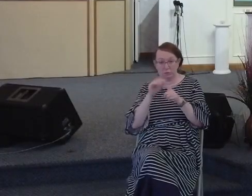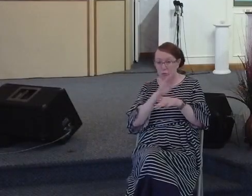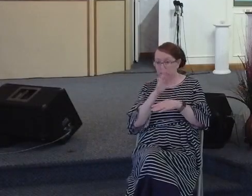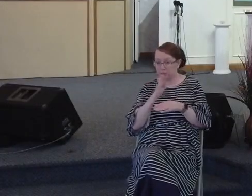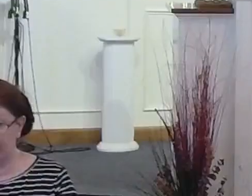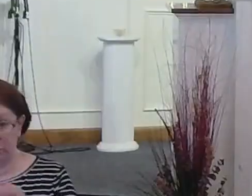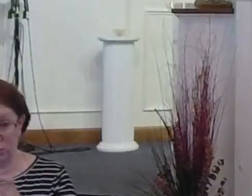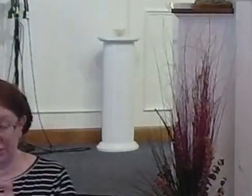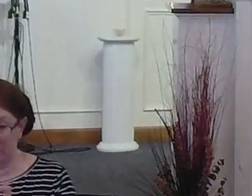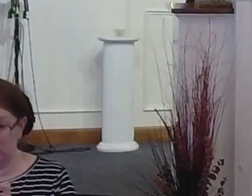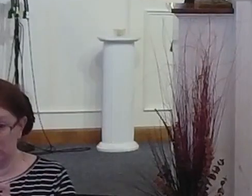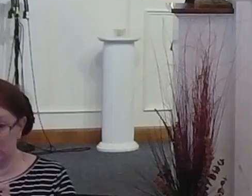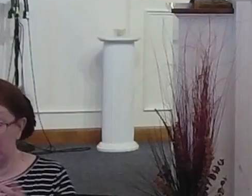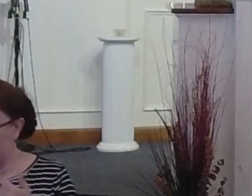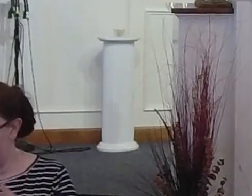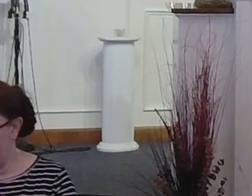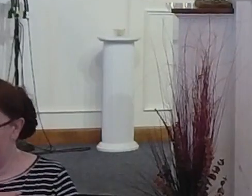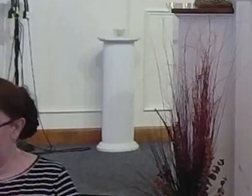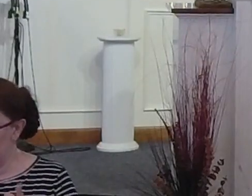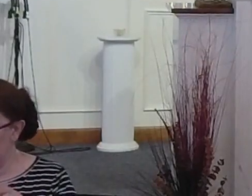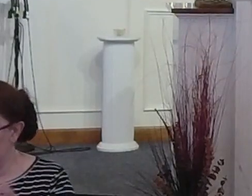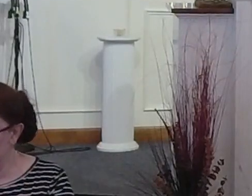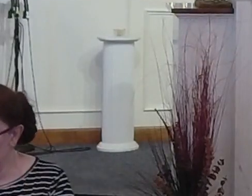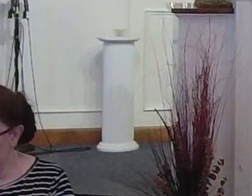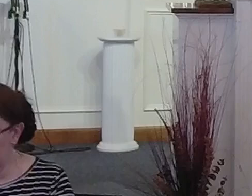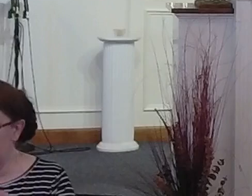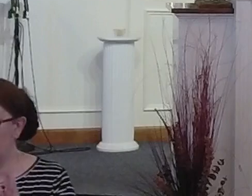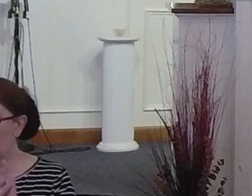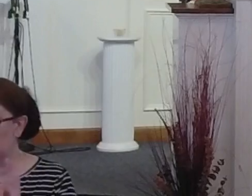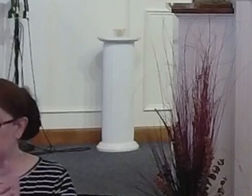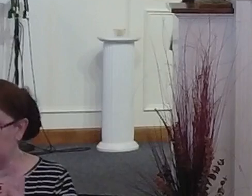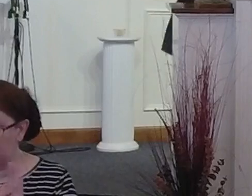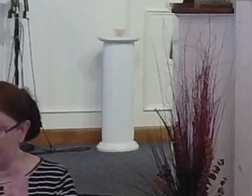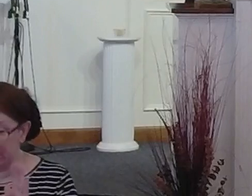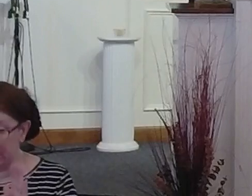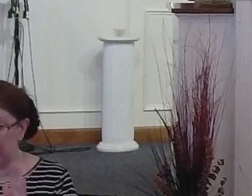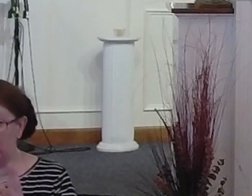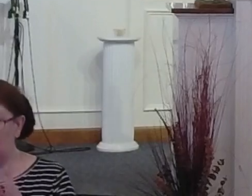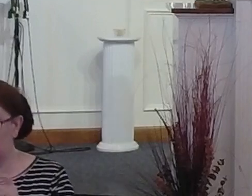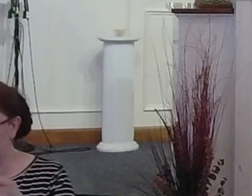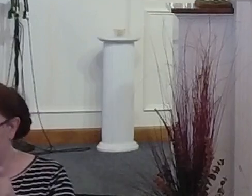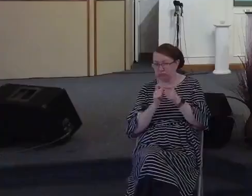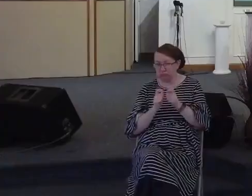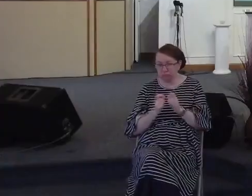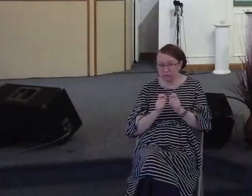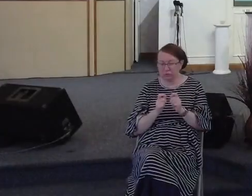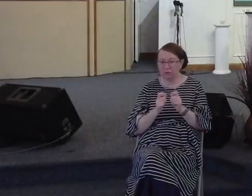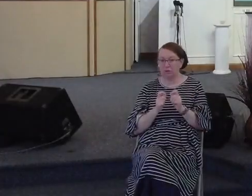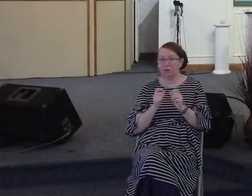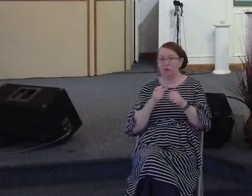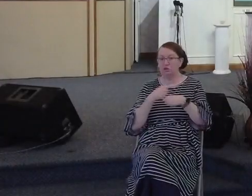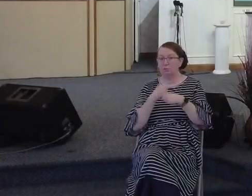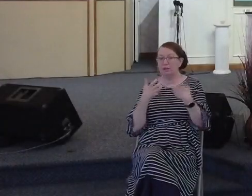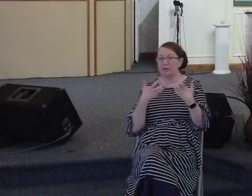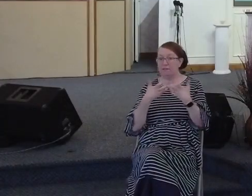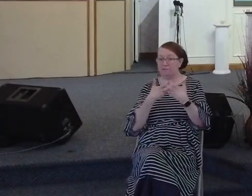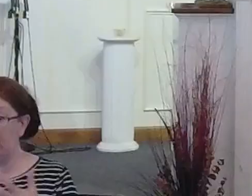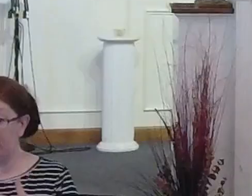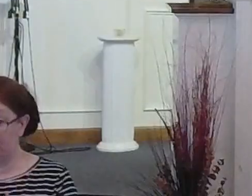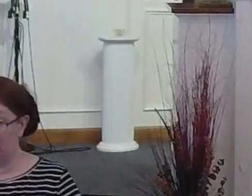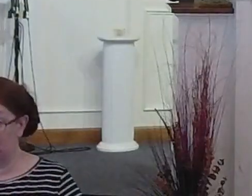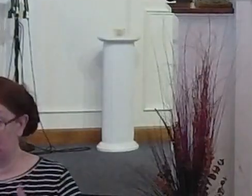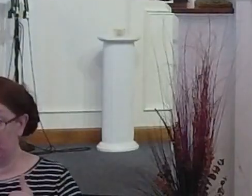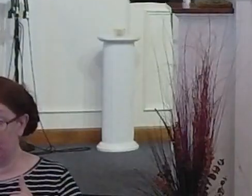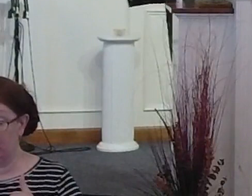nunca cambia. El hombre trata de cambiar, el hombre trata de copiarla, de reescribirla, de darle la vuelta, de cambiarla